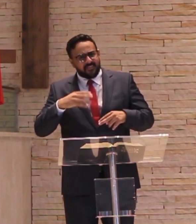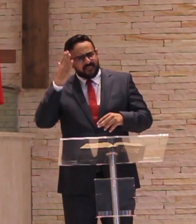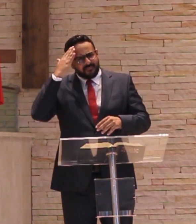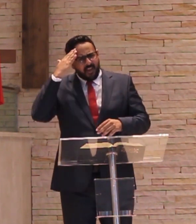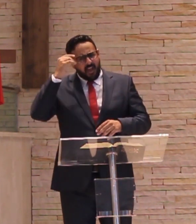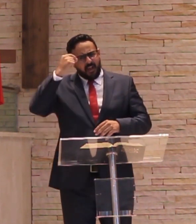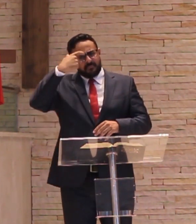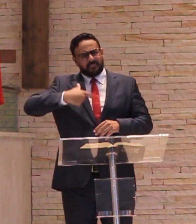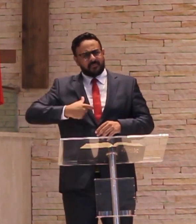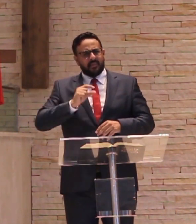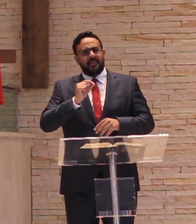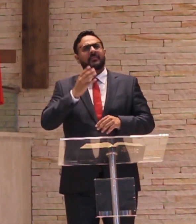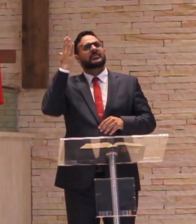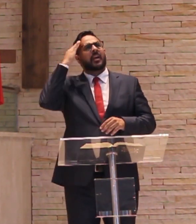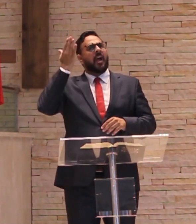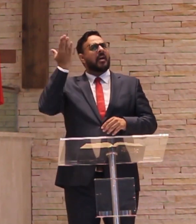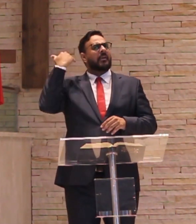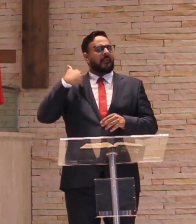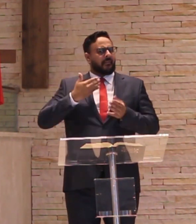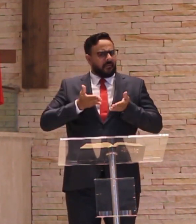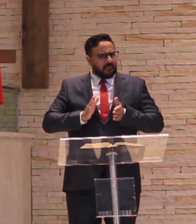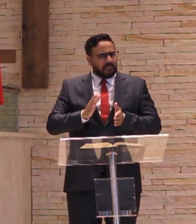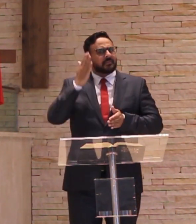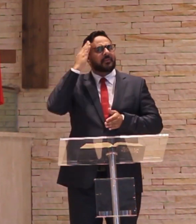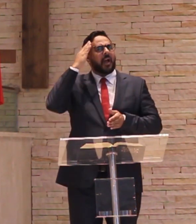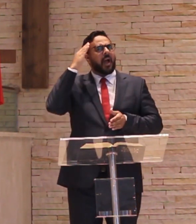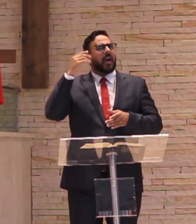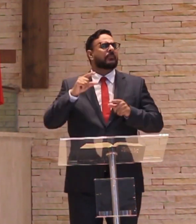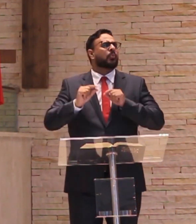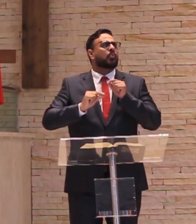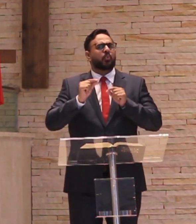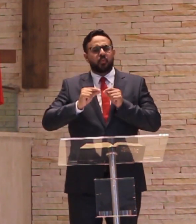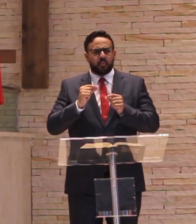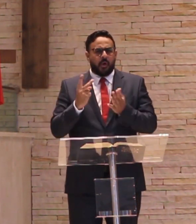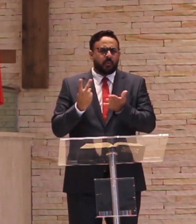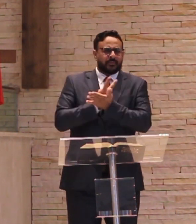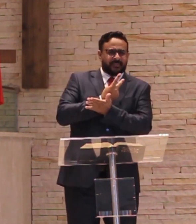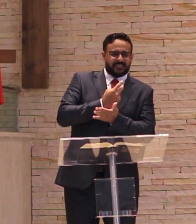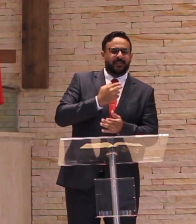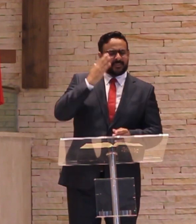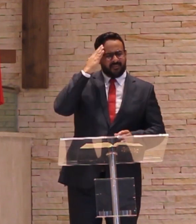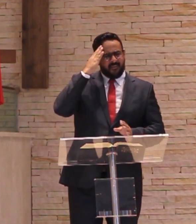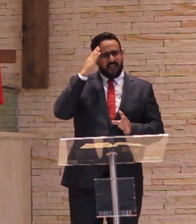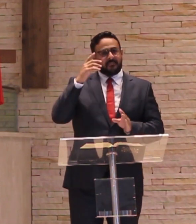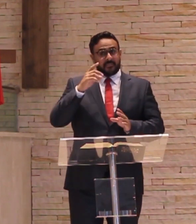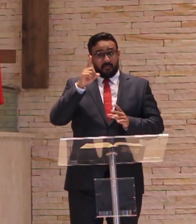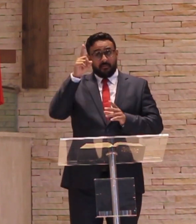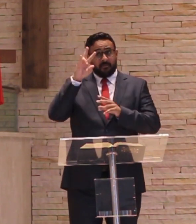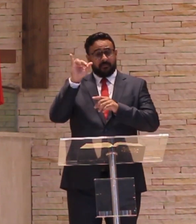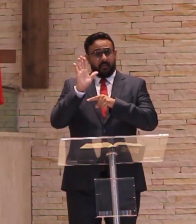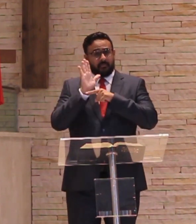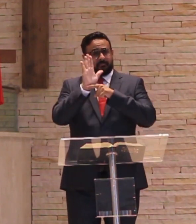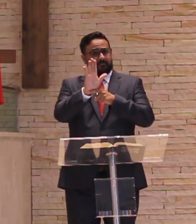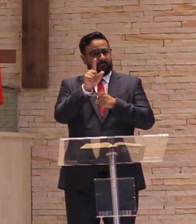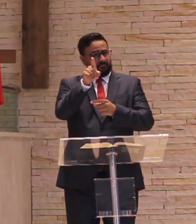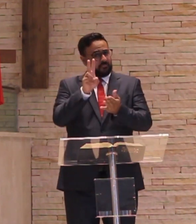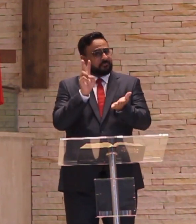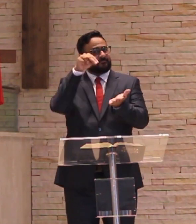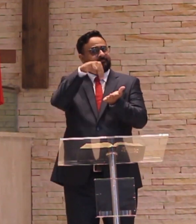e desconhecer ou não entender quem você é. Você vai sim compreender que você morreu, passou pela morte, mas